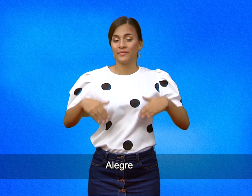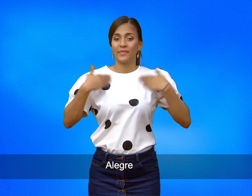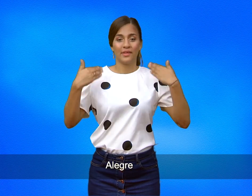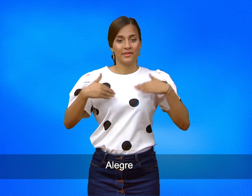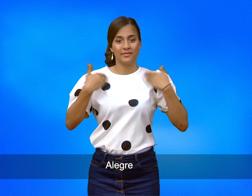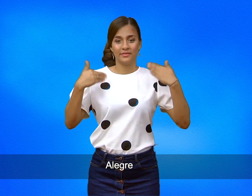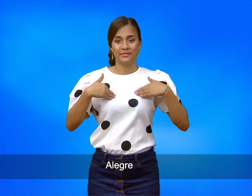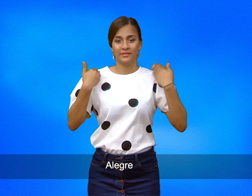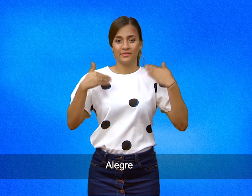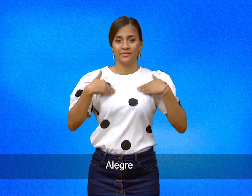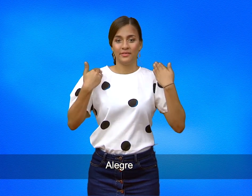Alegre.